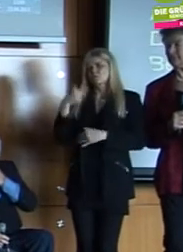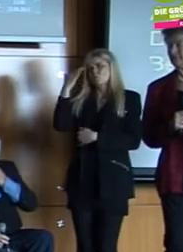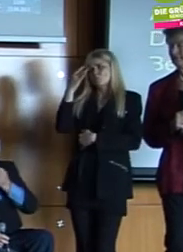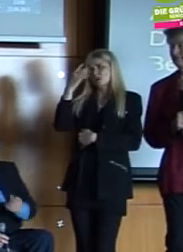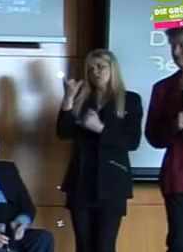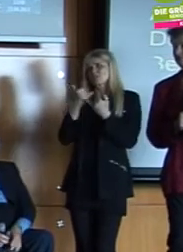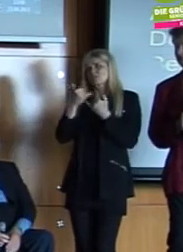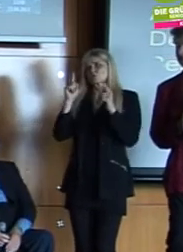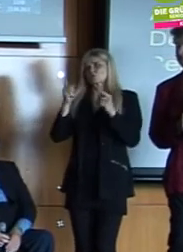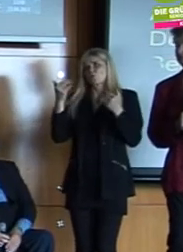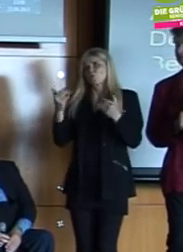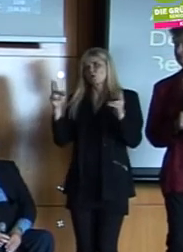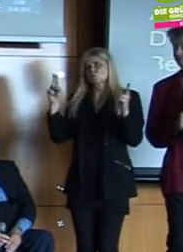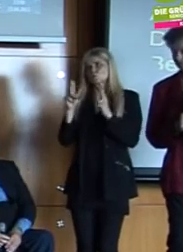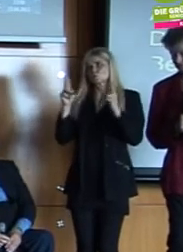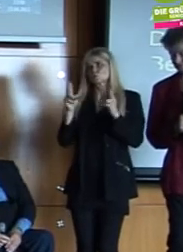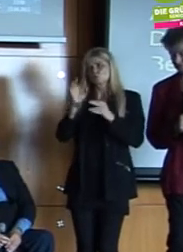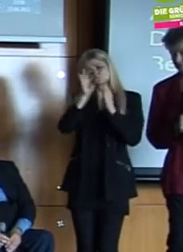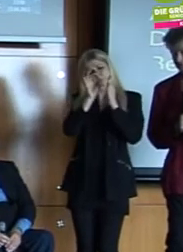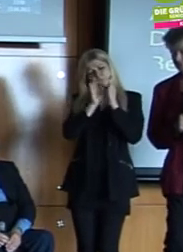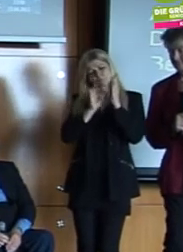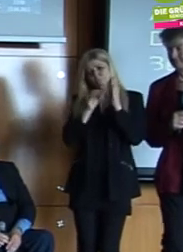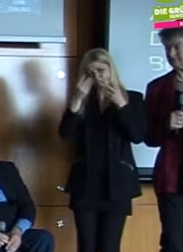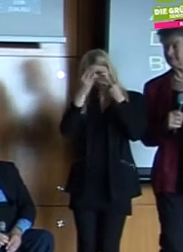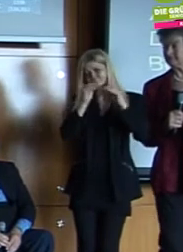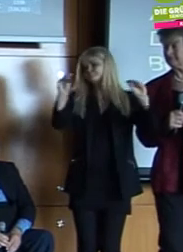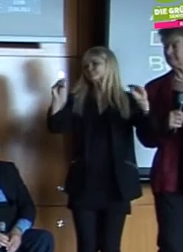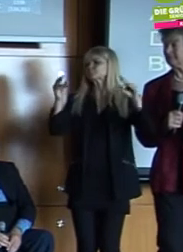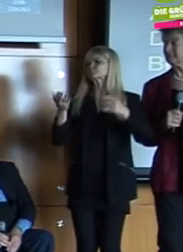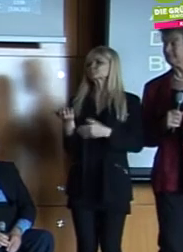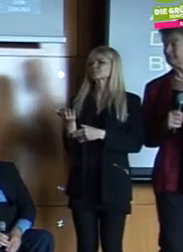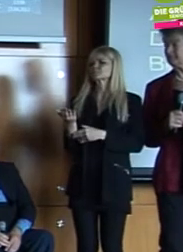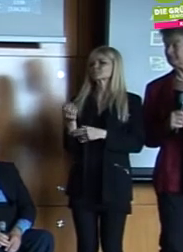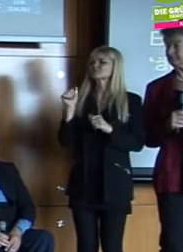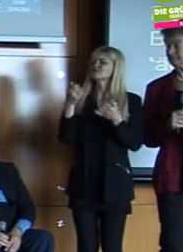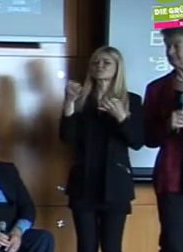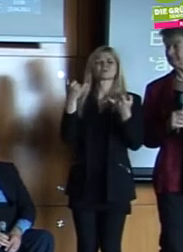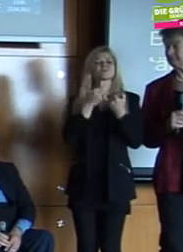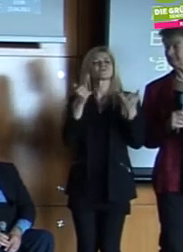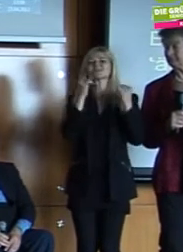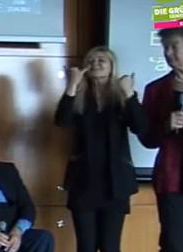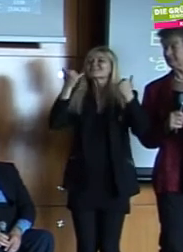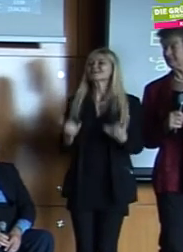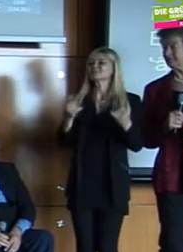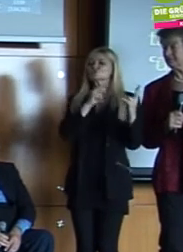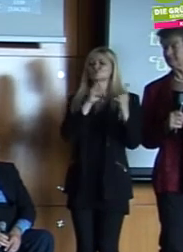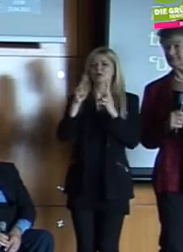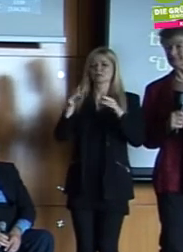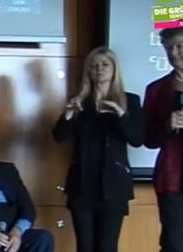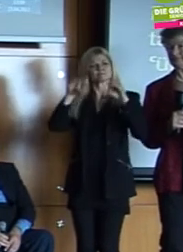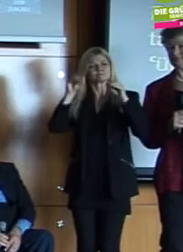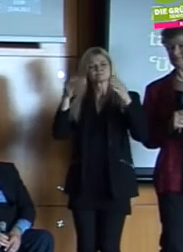Kürze näher bringen möchte. Das erste ist eine Bestandsaufnahme. Die Gleichberechtigung von Menschen